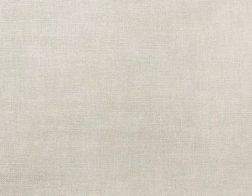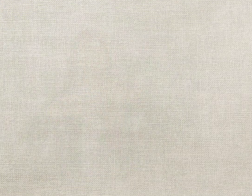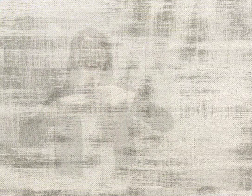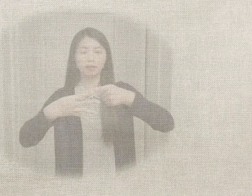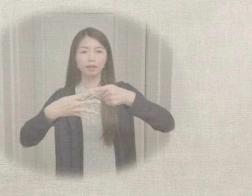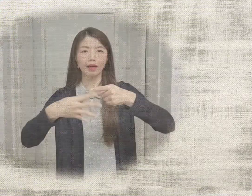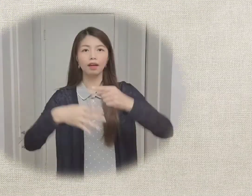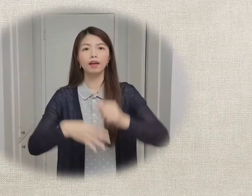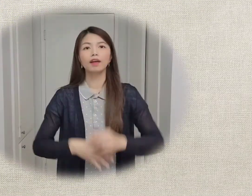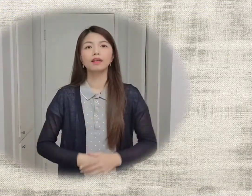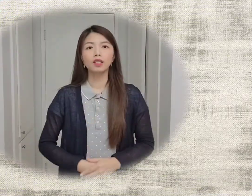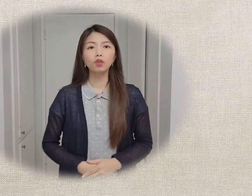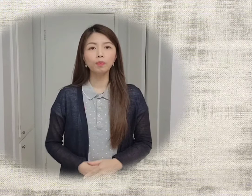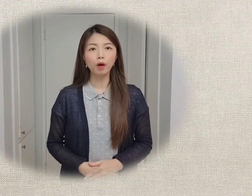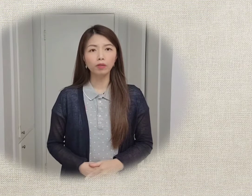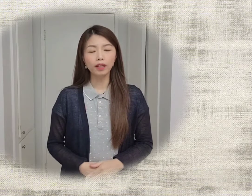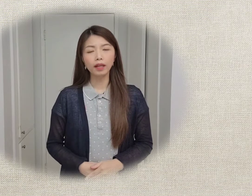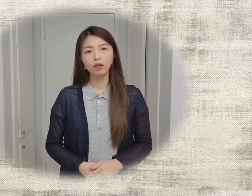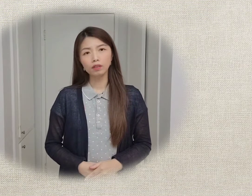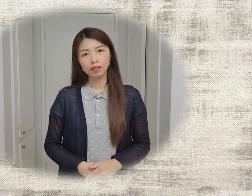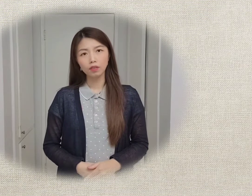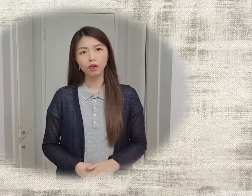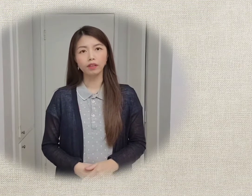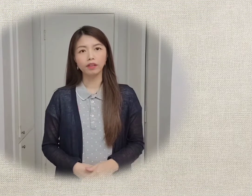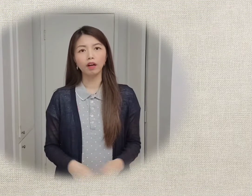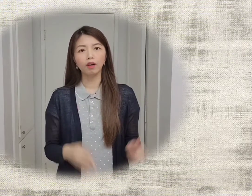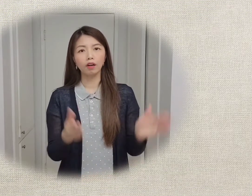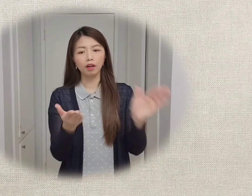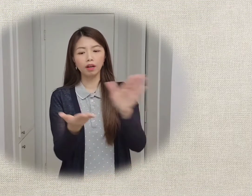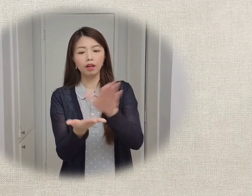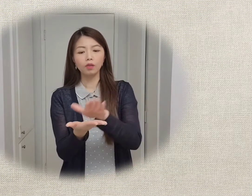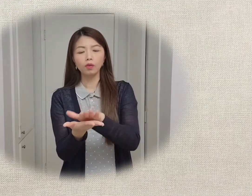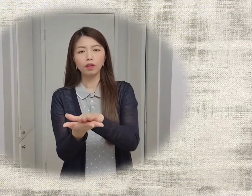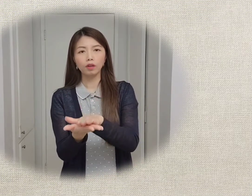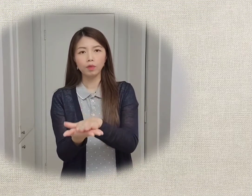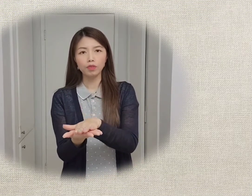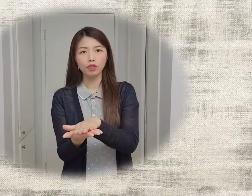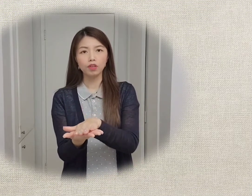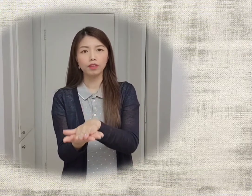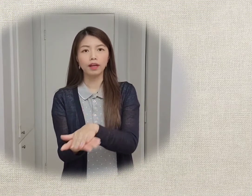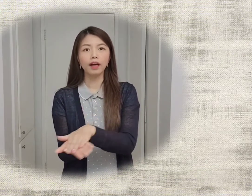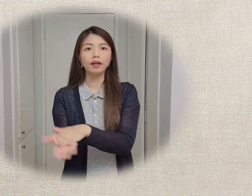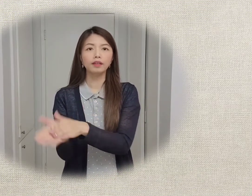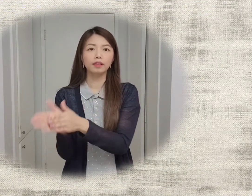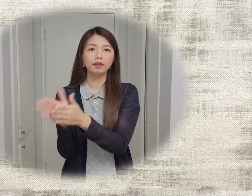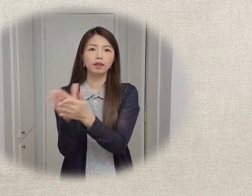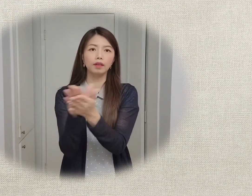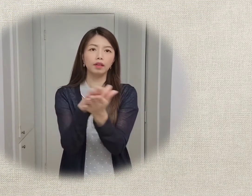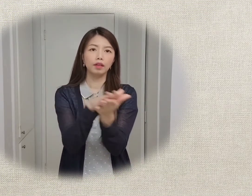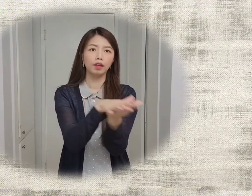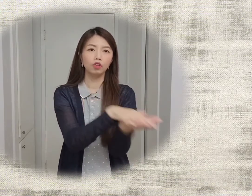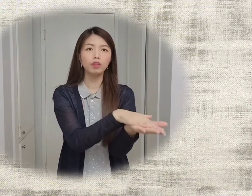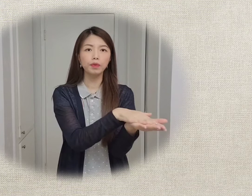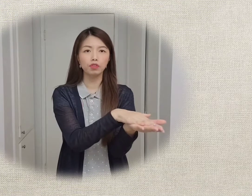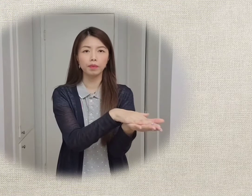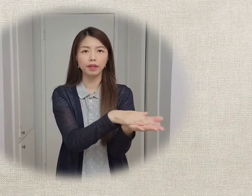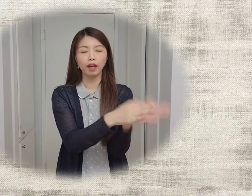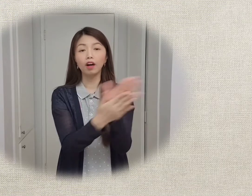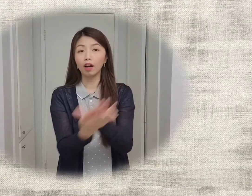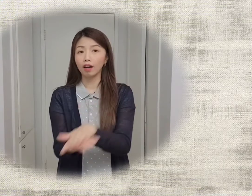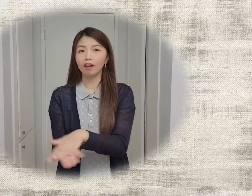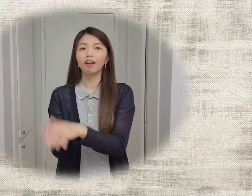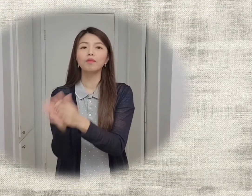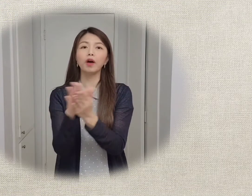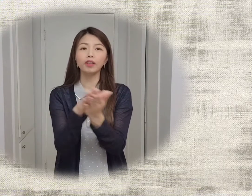계절. 그리고 변하다라고 하는 뜻의 수어는요, 손을 이렇게 붙여주셨다가 이렇게 뒤집어 주시면